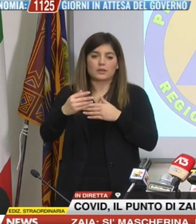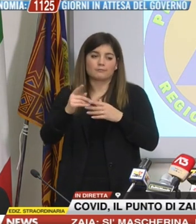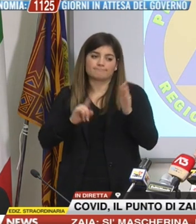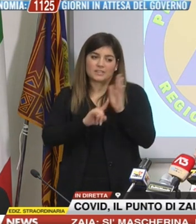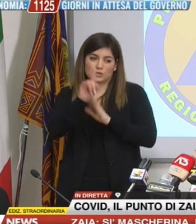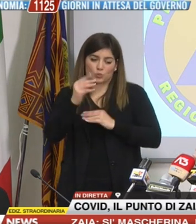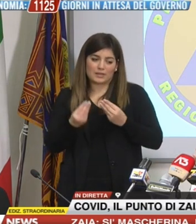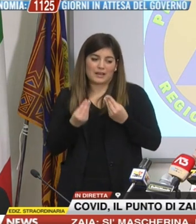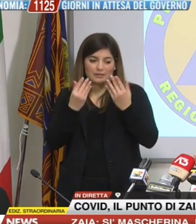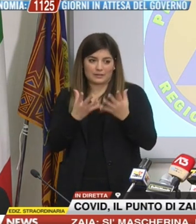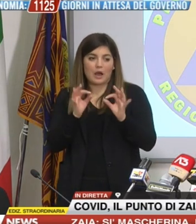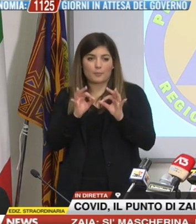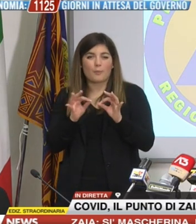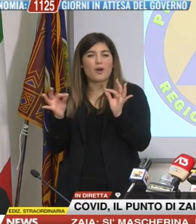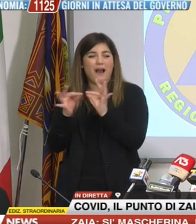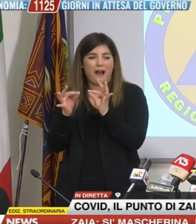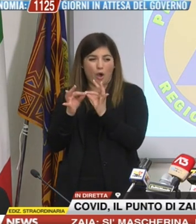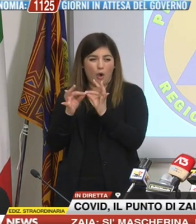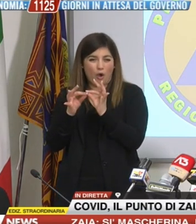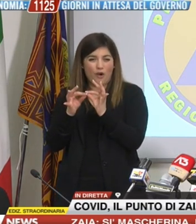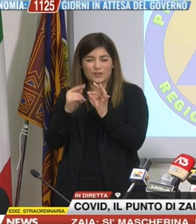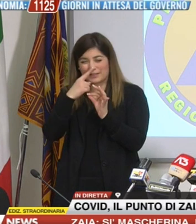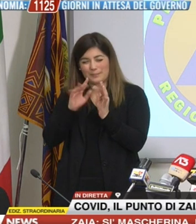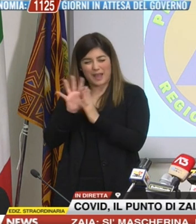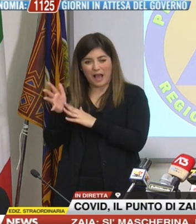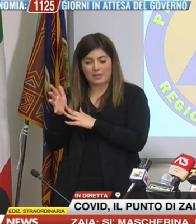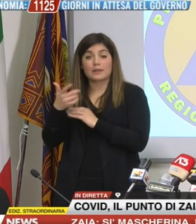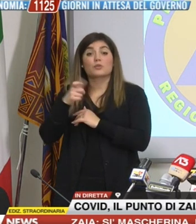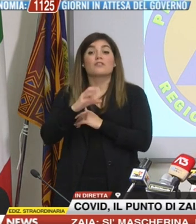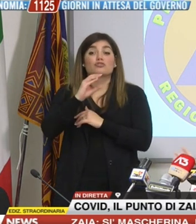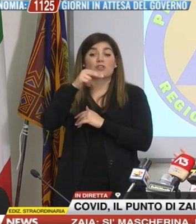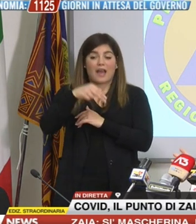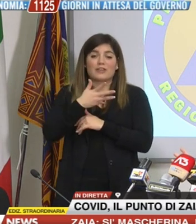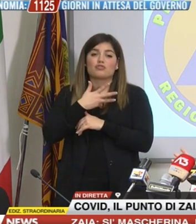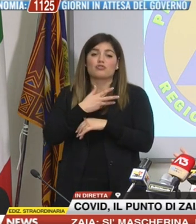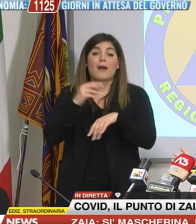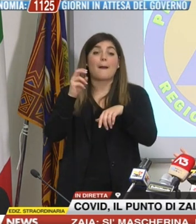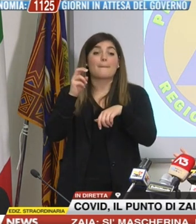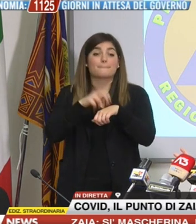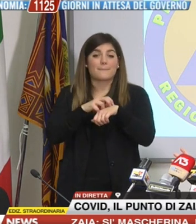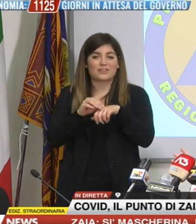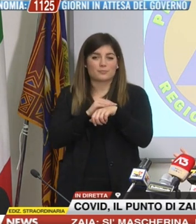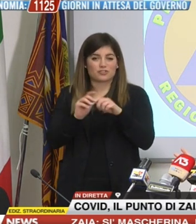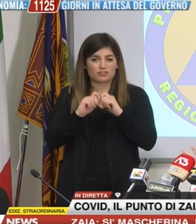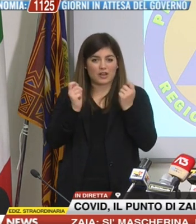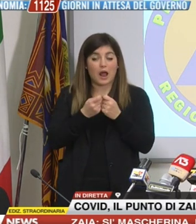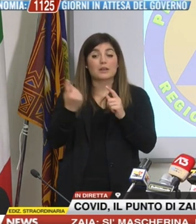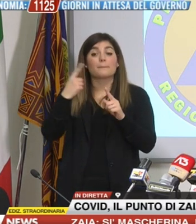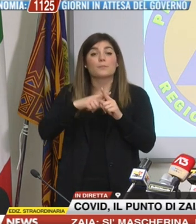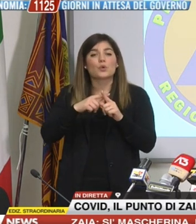avevamo iniziato anche l'accordo col PLS, perché la CN prevede medici di medicina generale e anche pediatri di libera scelta,